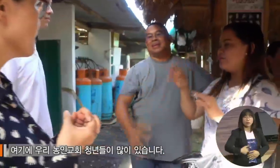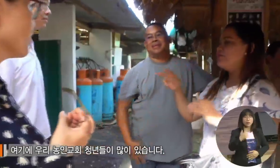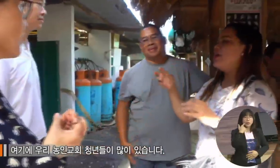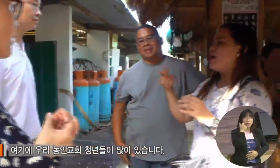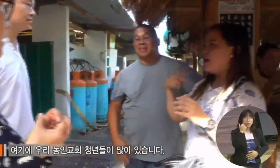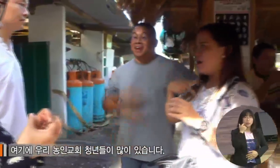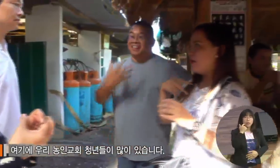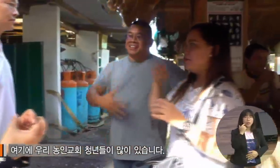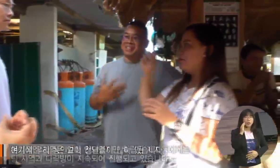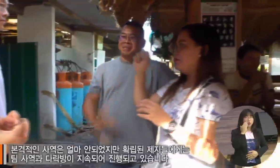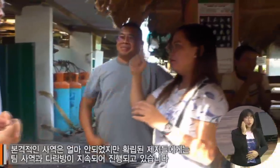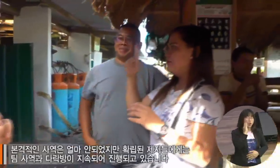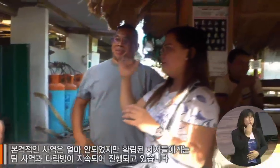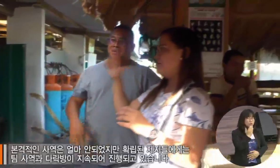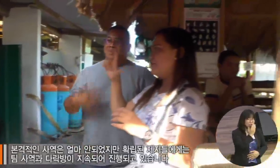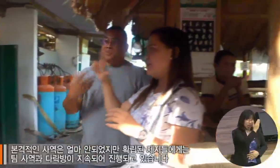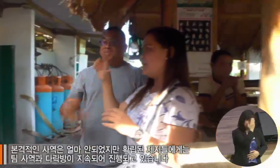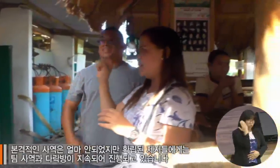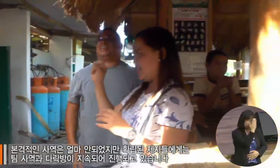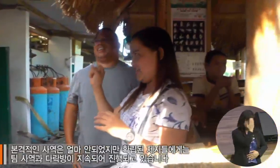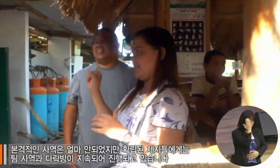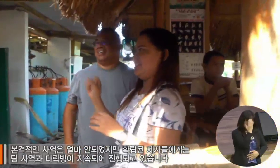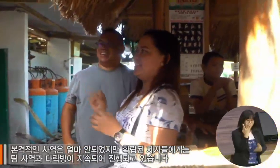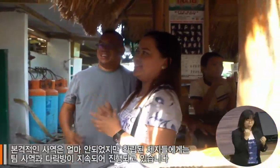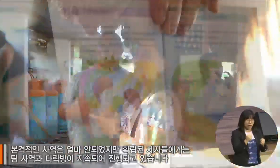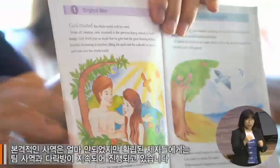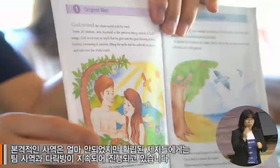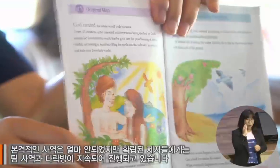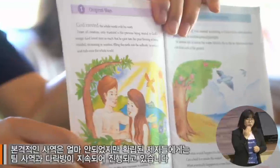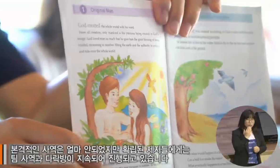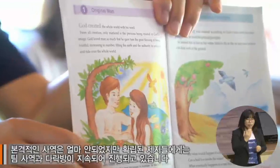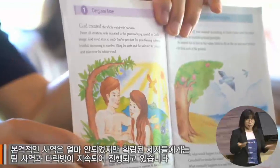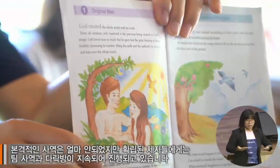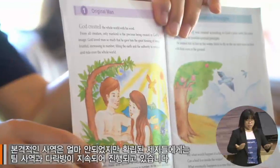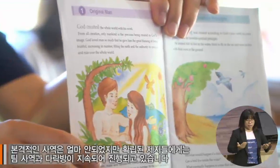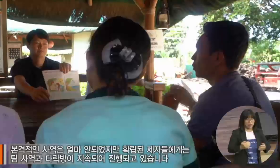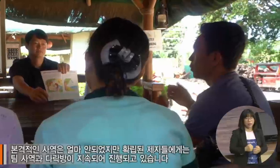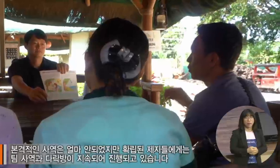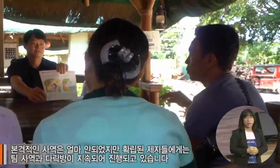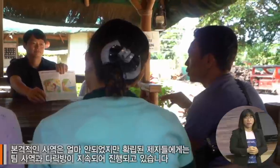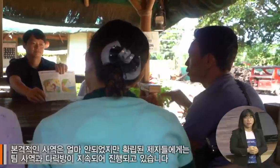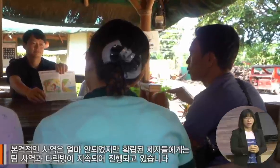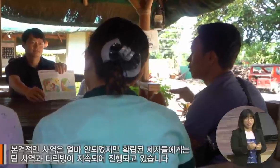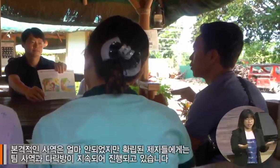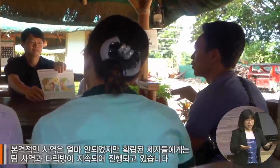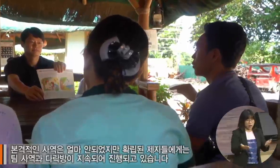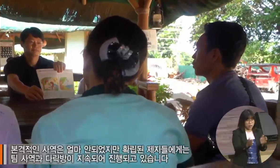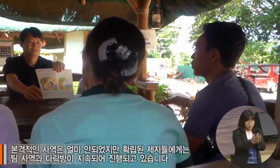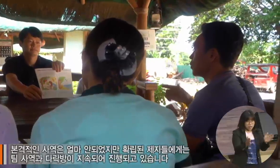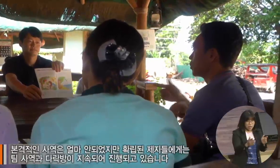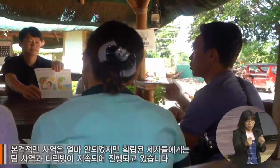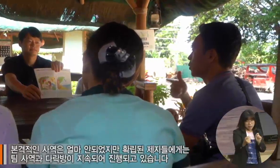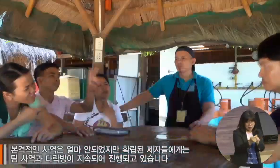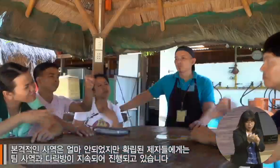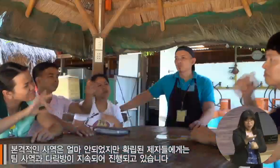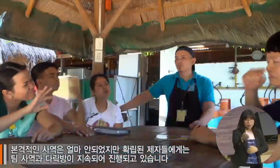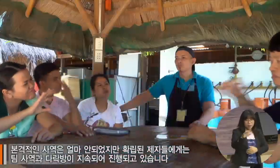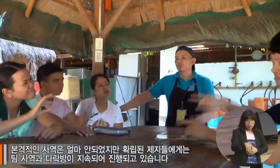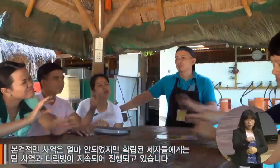많이 있습니다. 본격적인 사역은 얼마 안 됐지만 확립된 제자들에게는 팀 사역과 다락방이